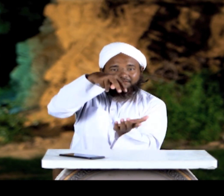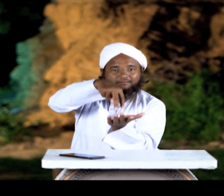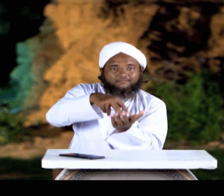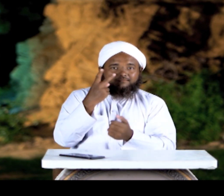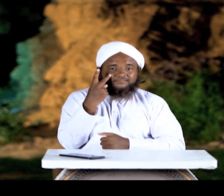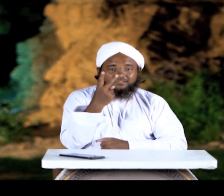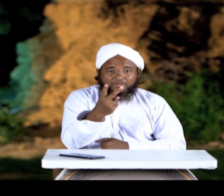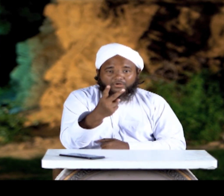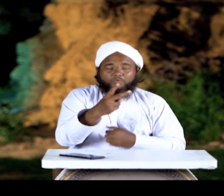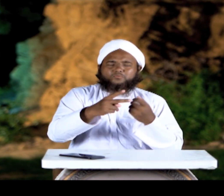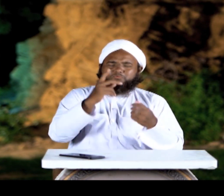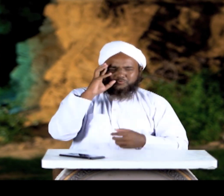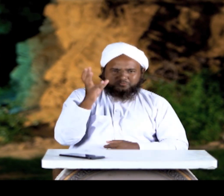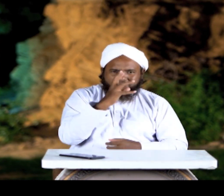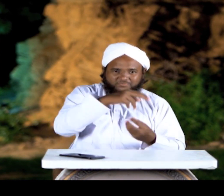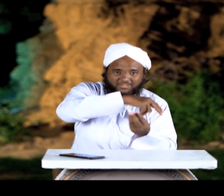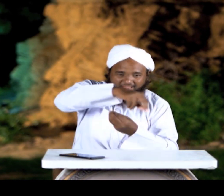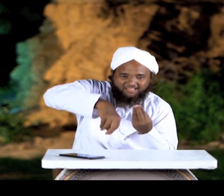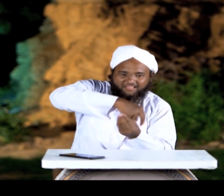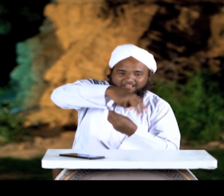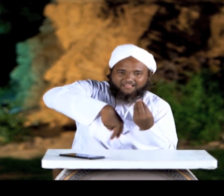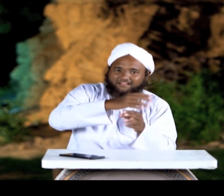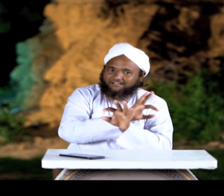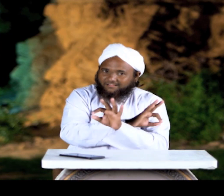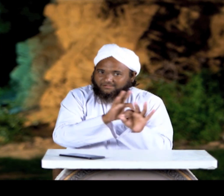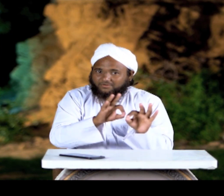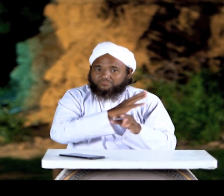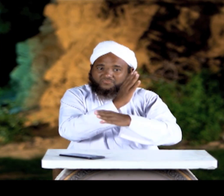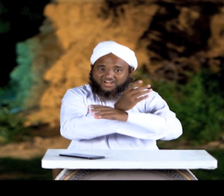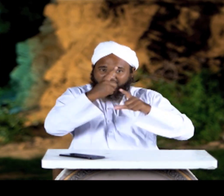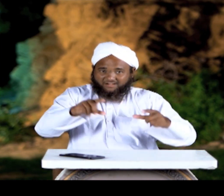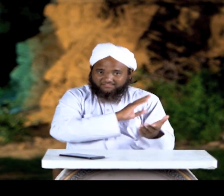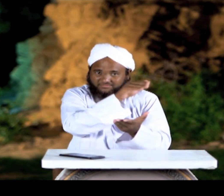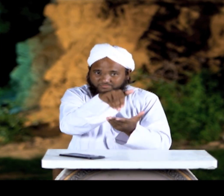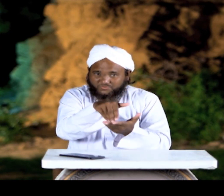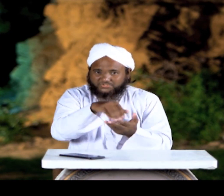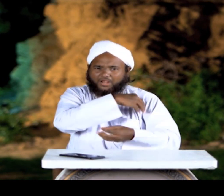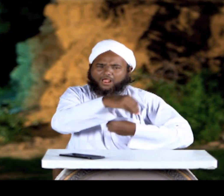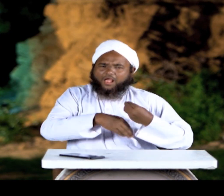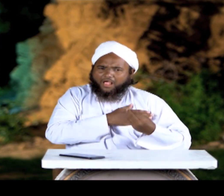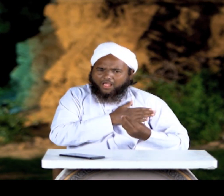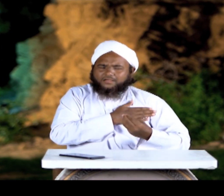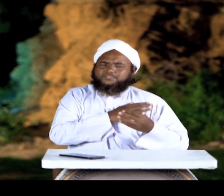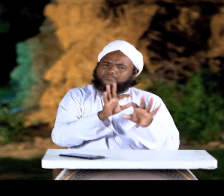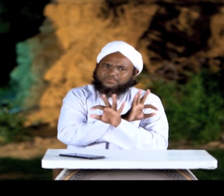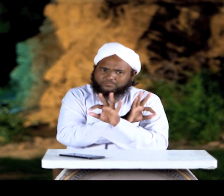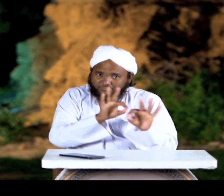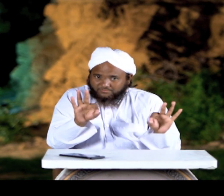پایا. انہوں نے جھوم جھوم کر طواف کیا، عرفات پہنچے اور دیگر مناسک حج ادا